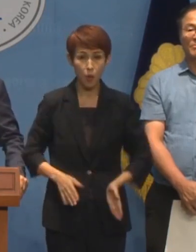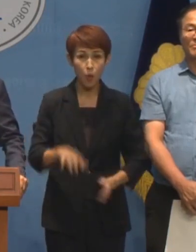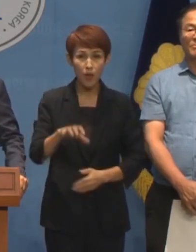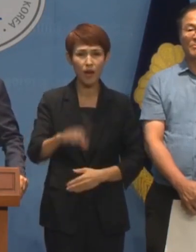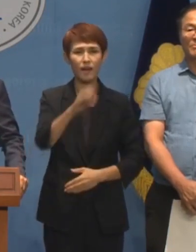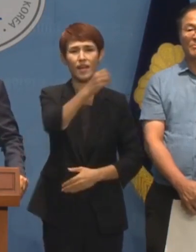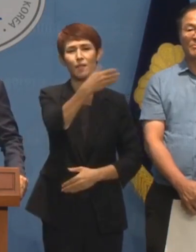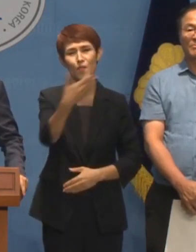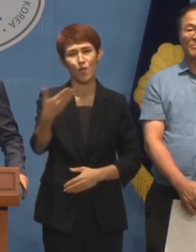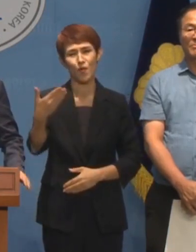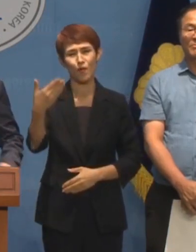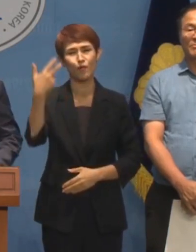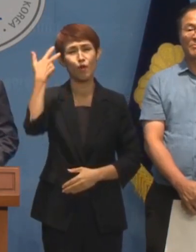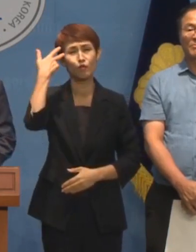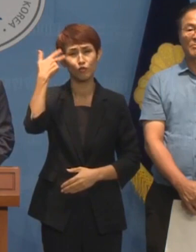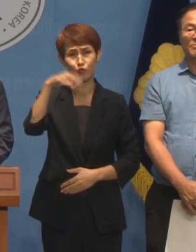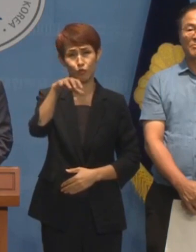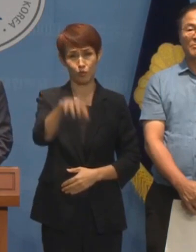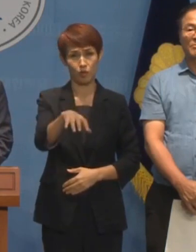양평과 여주에